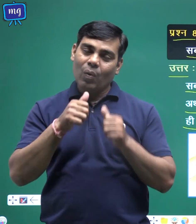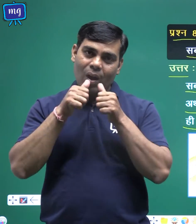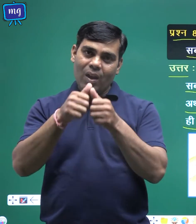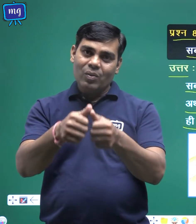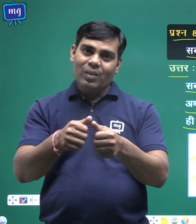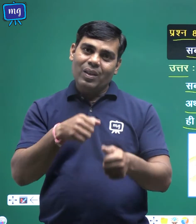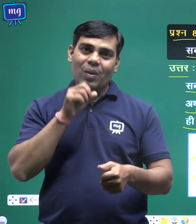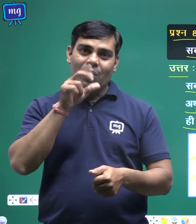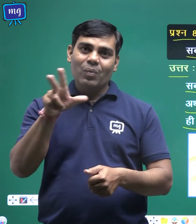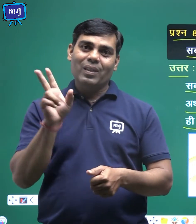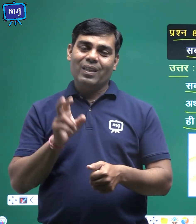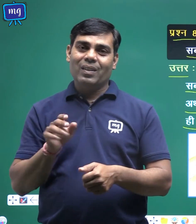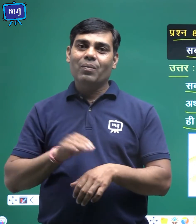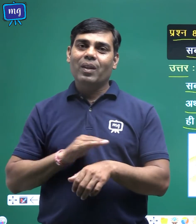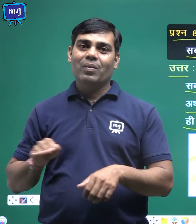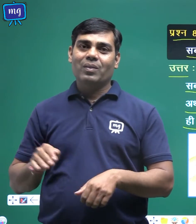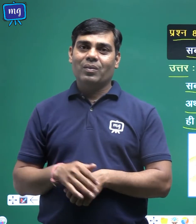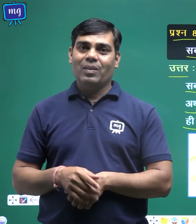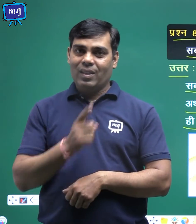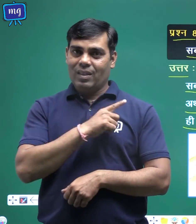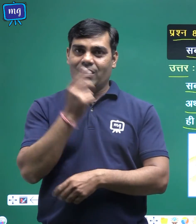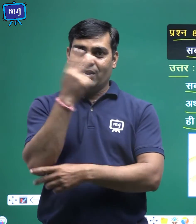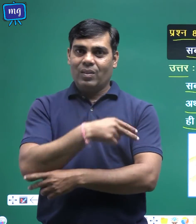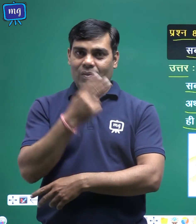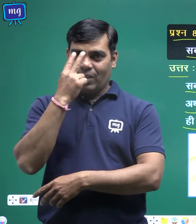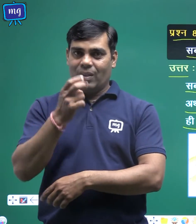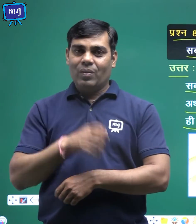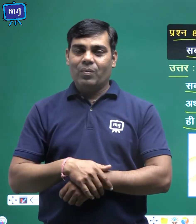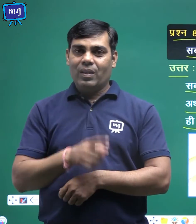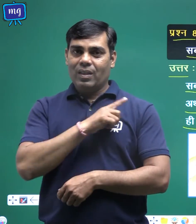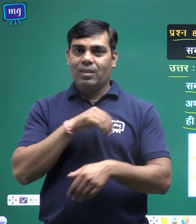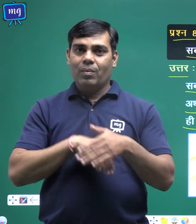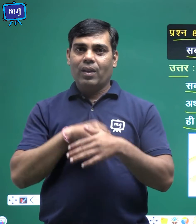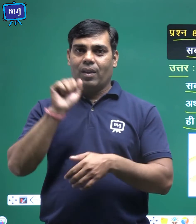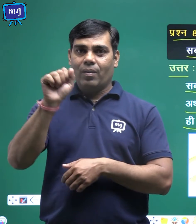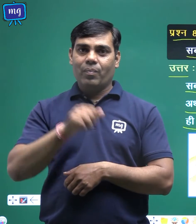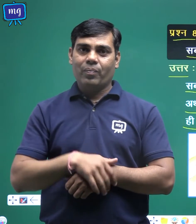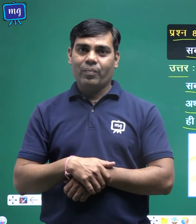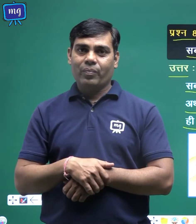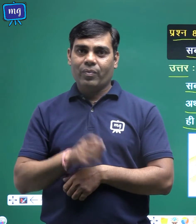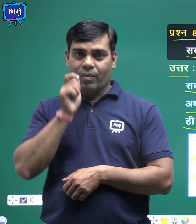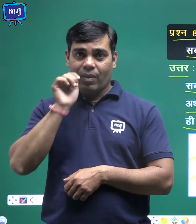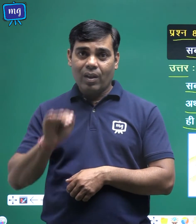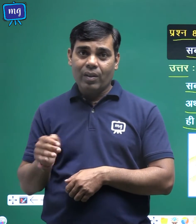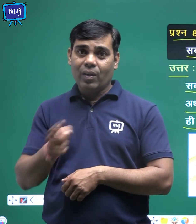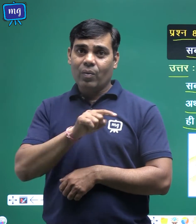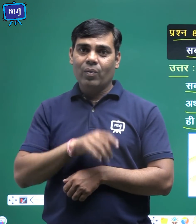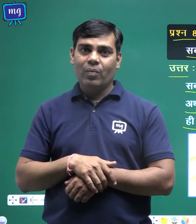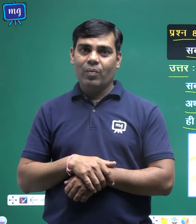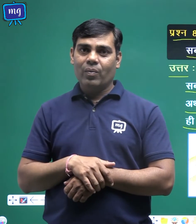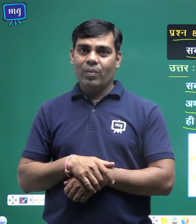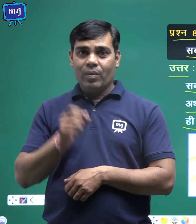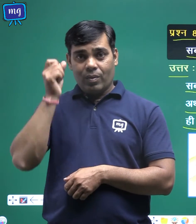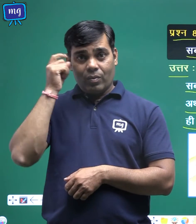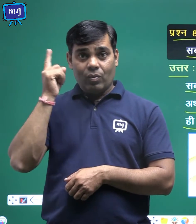प्यारे बच्चों, इस चित्र को देखो। इसमें आप लड़के को